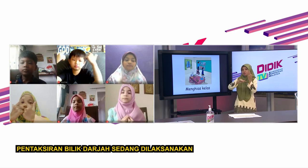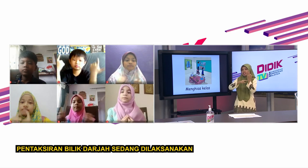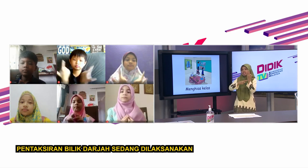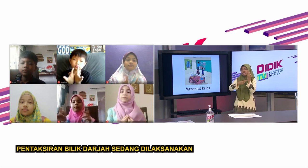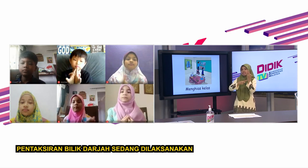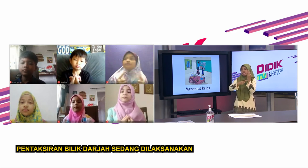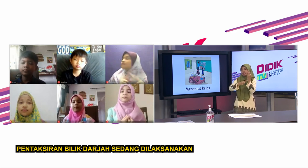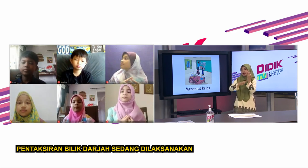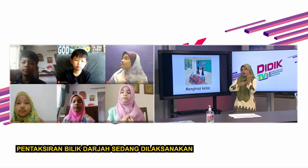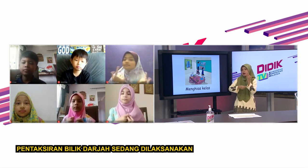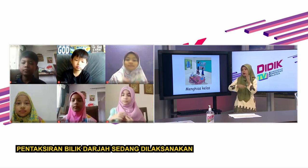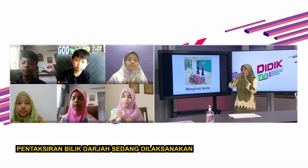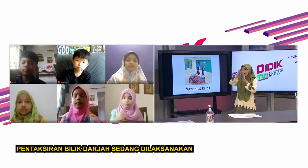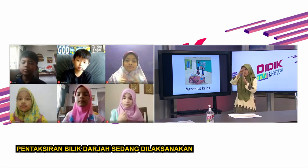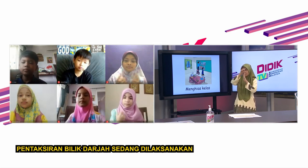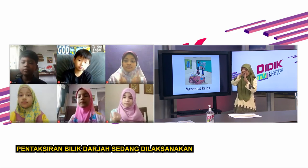Semula.